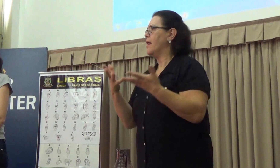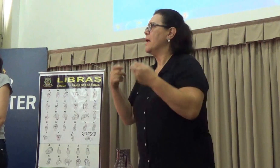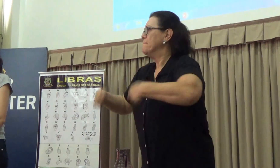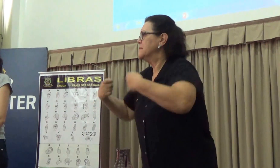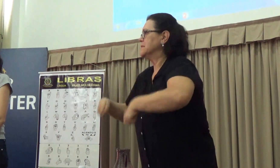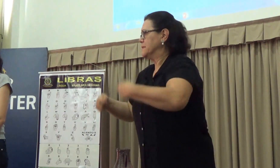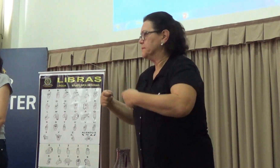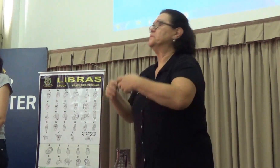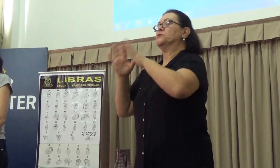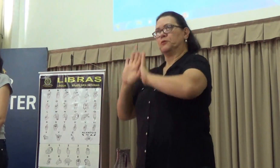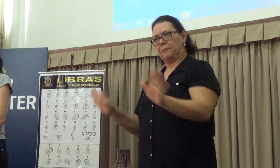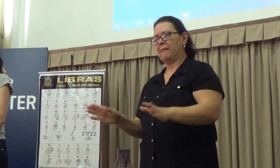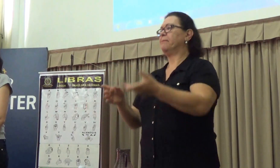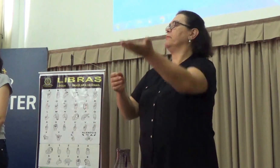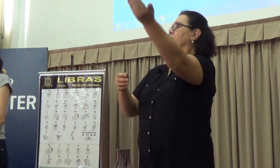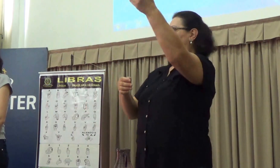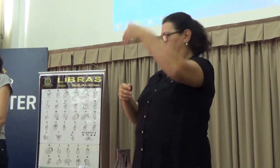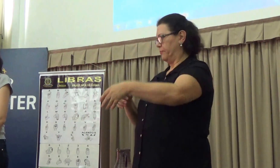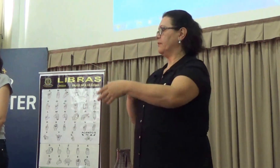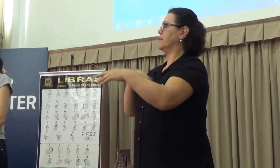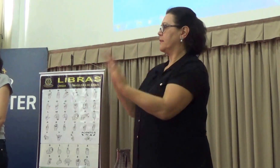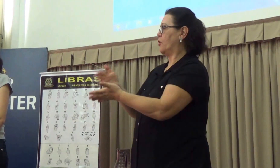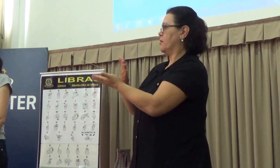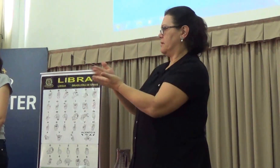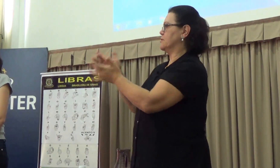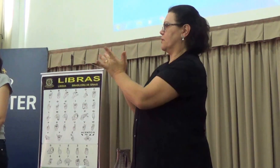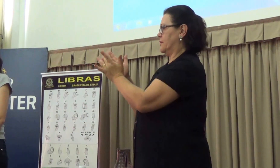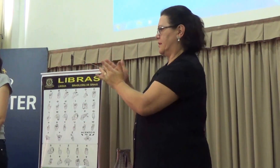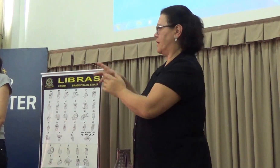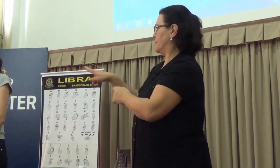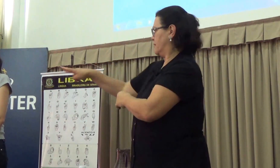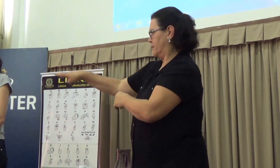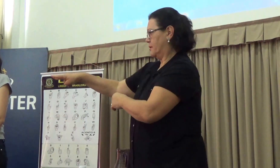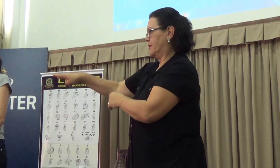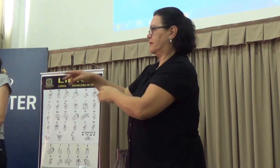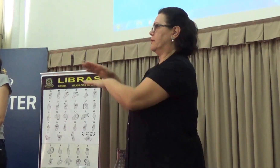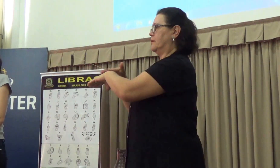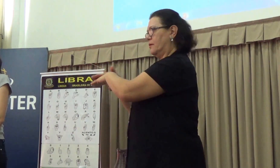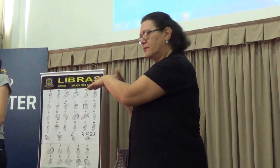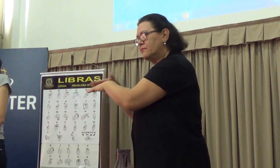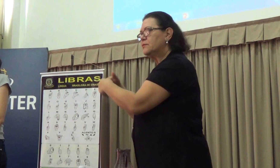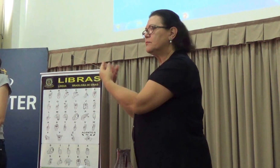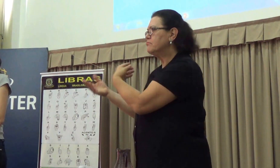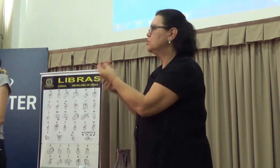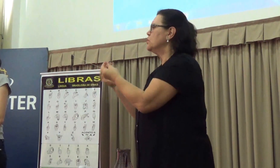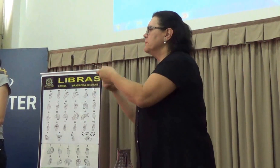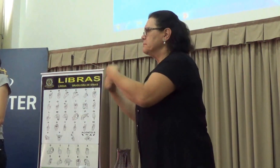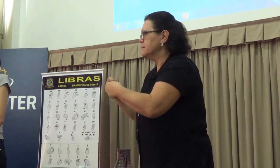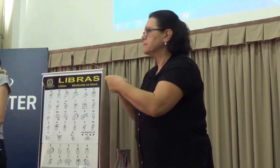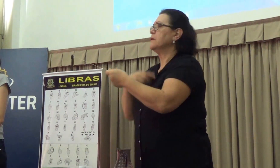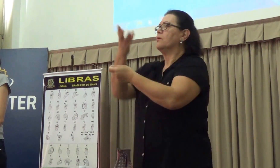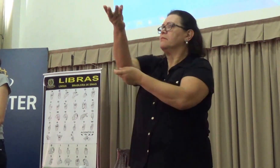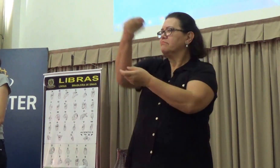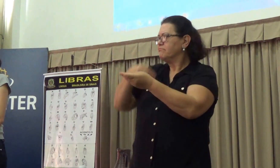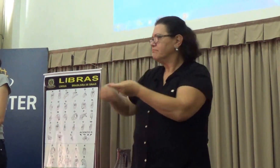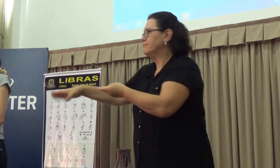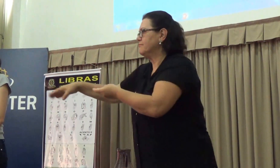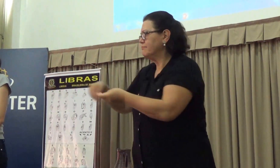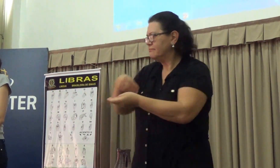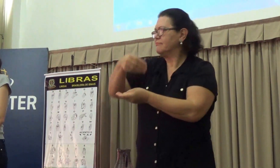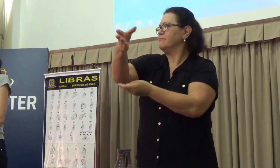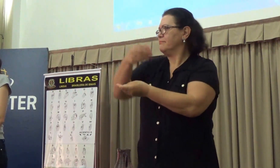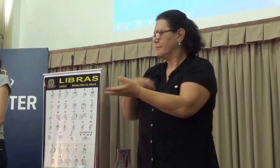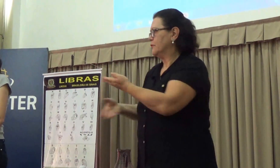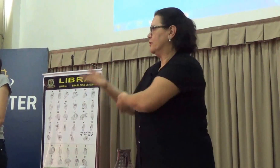Olha, tem a central de Libras, você precisa acionar a central de Libras. Então eu comecei em contato com a Ângela,